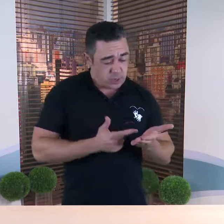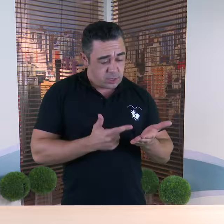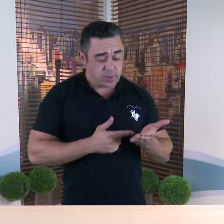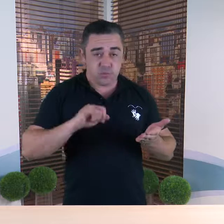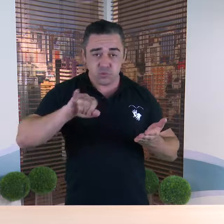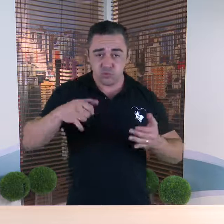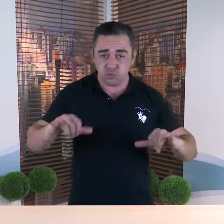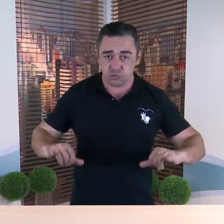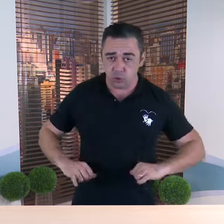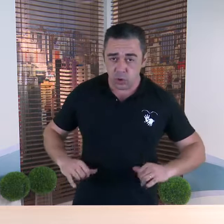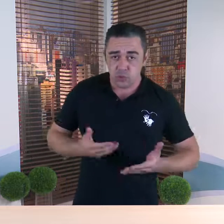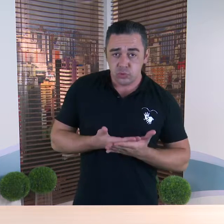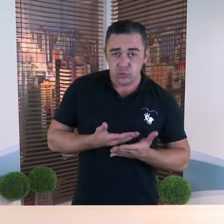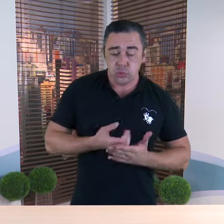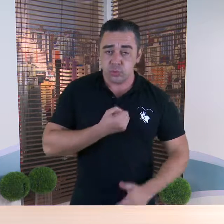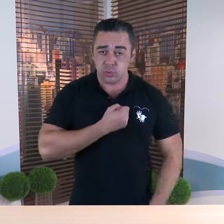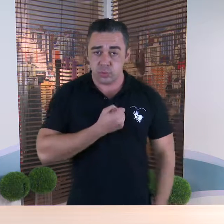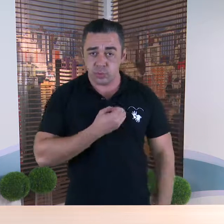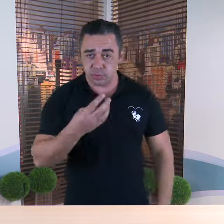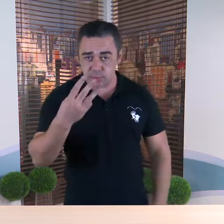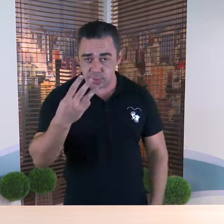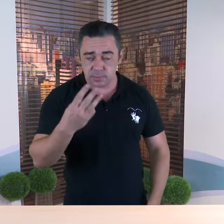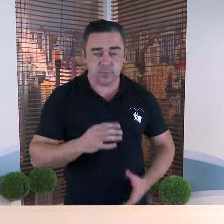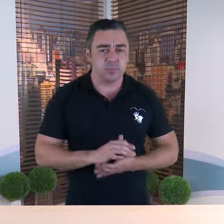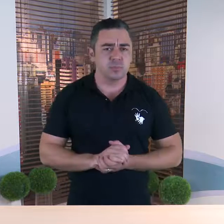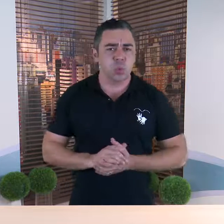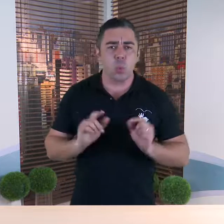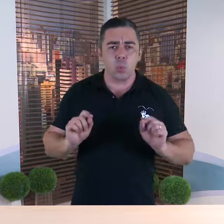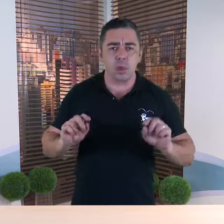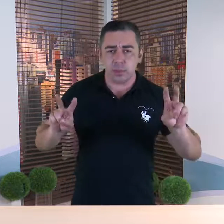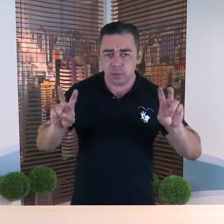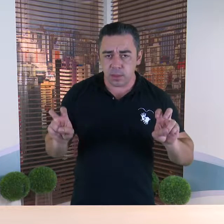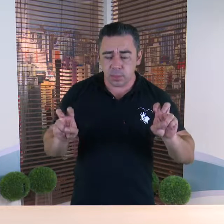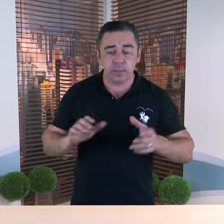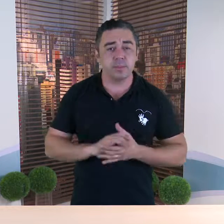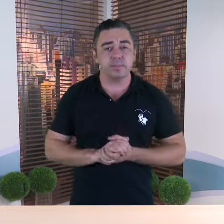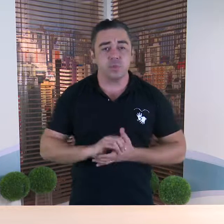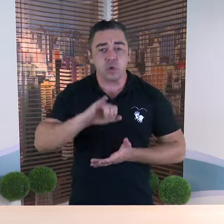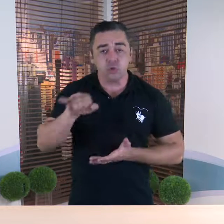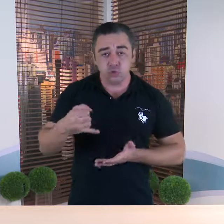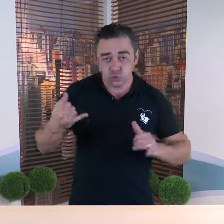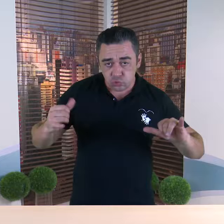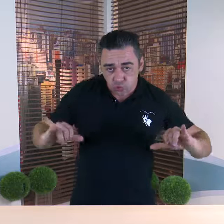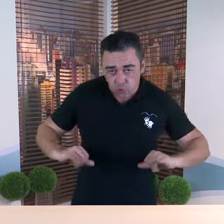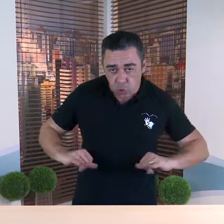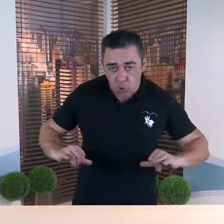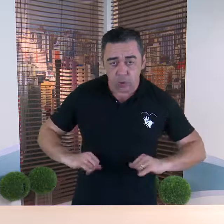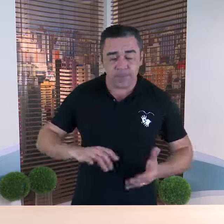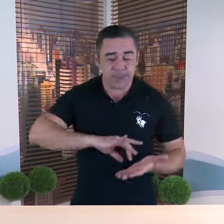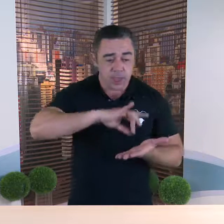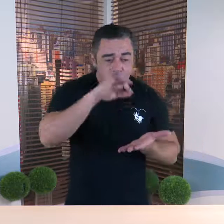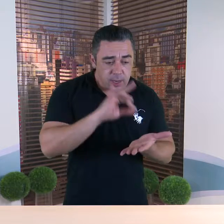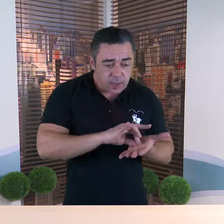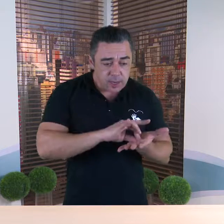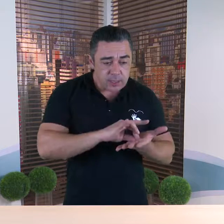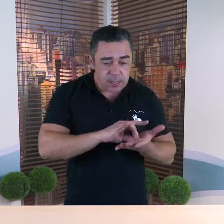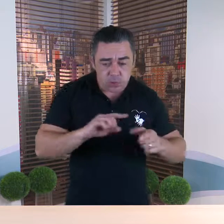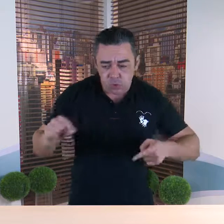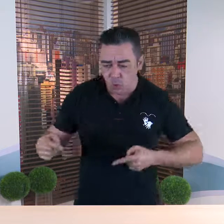do livro de Jó, hoje estudaremos a lição 3, que tem por título Jó e a realidade